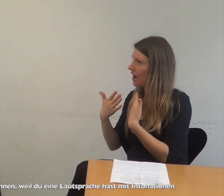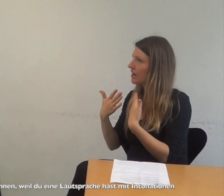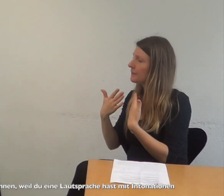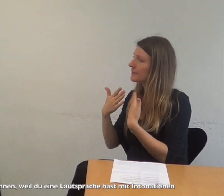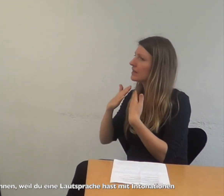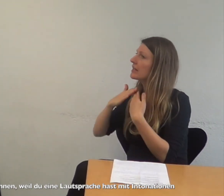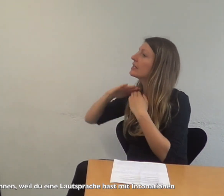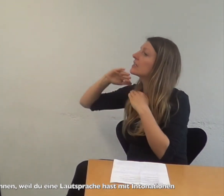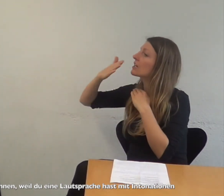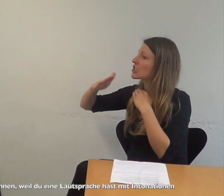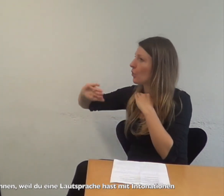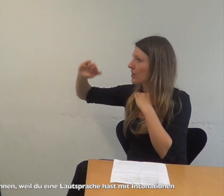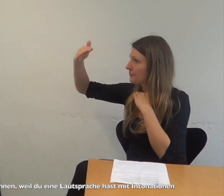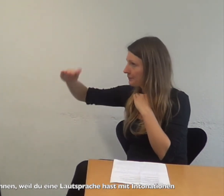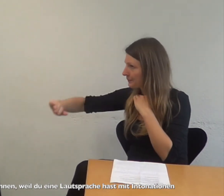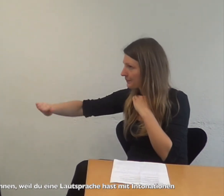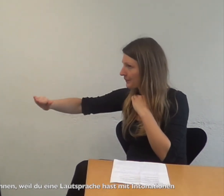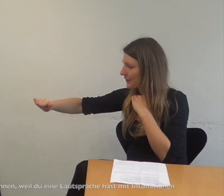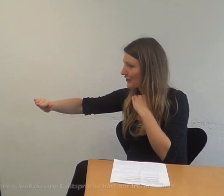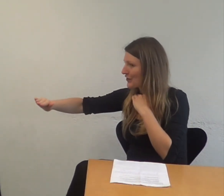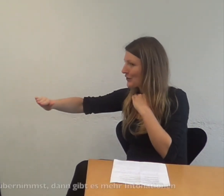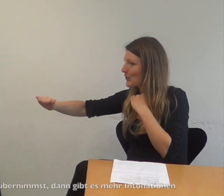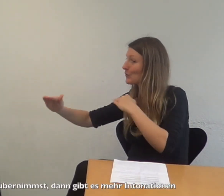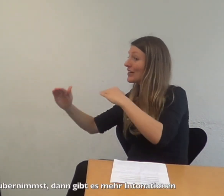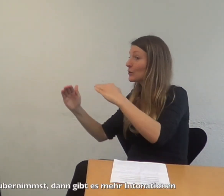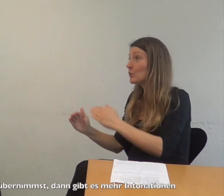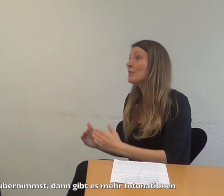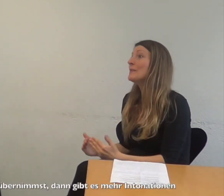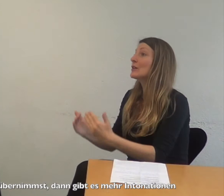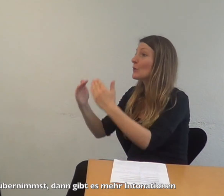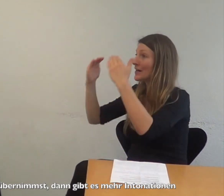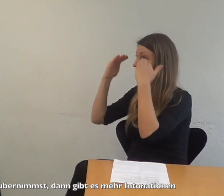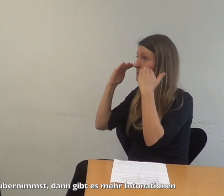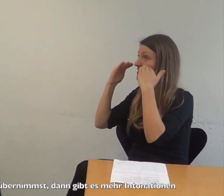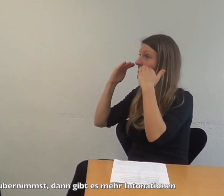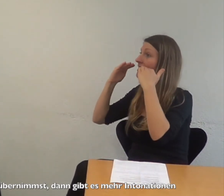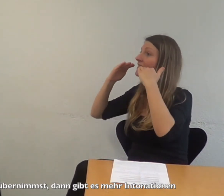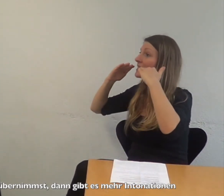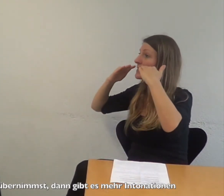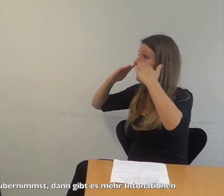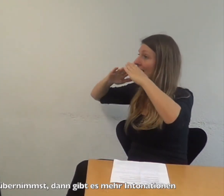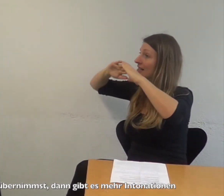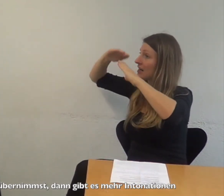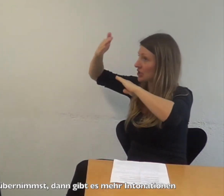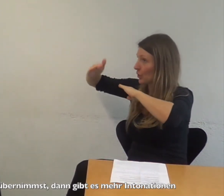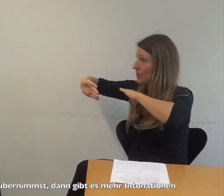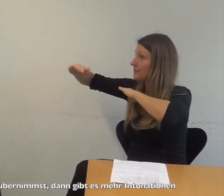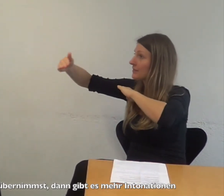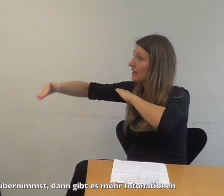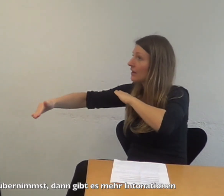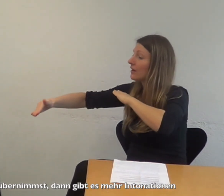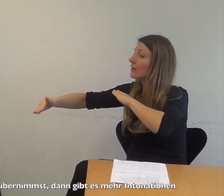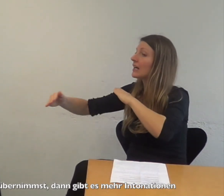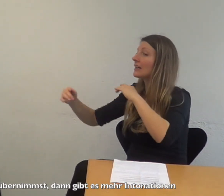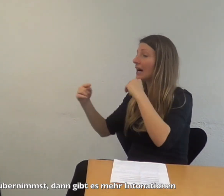Lautsprache in den Nationen. Ja. Und wenn du Mimik übernimmst, dann ist es eine Intonation. Ja. Und dann kann